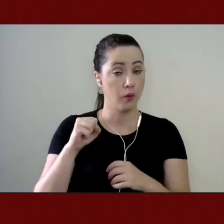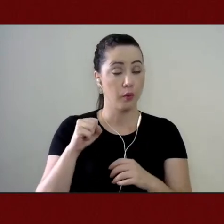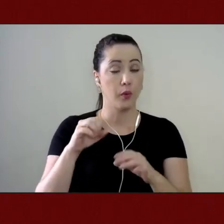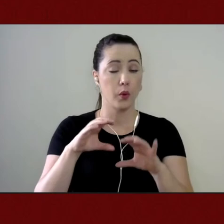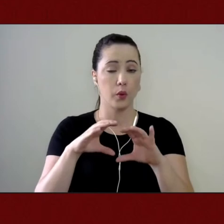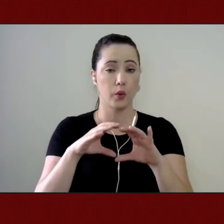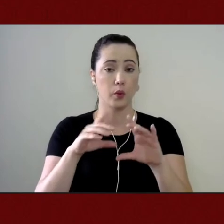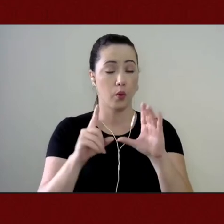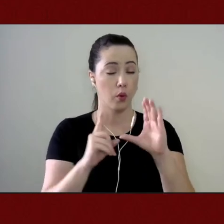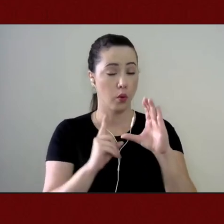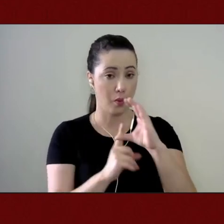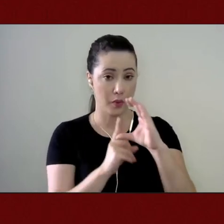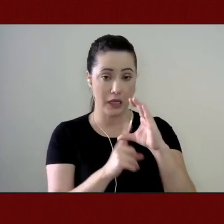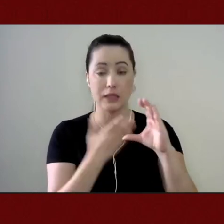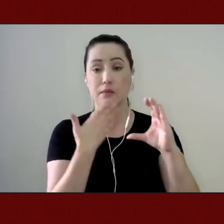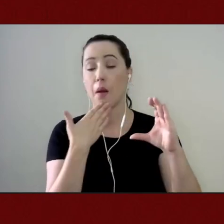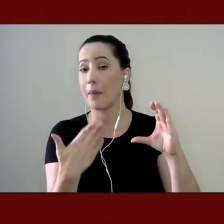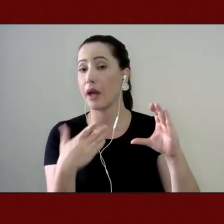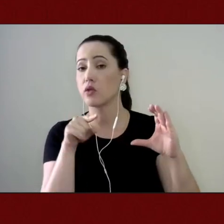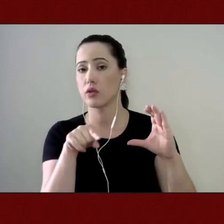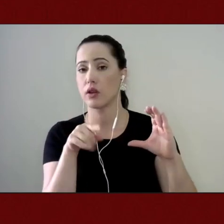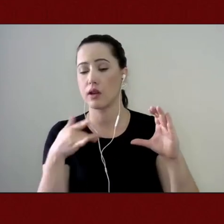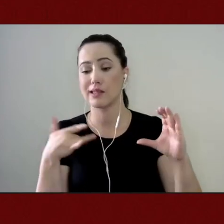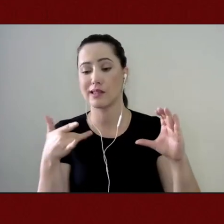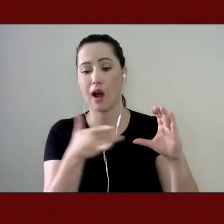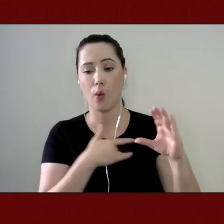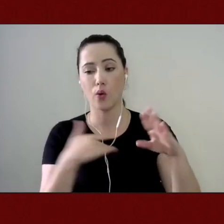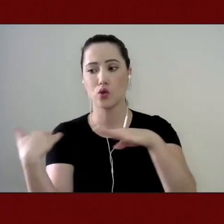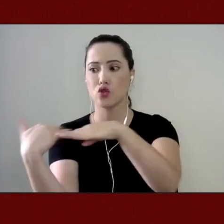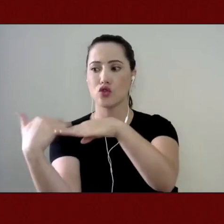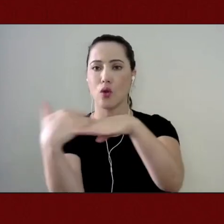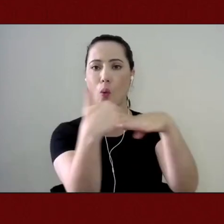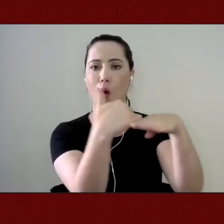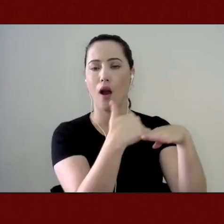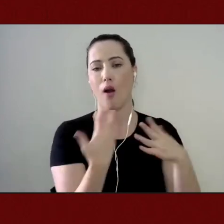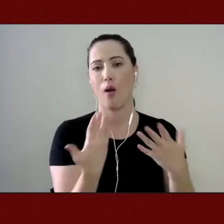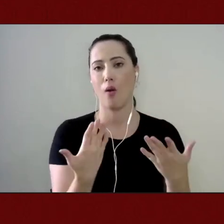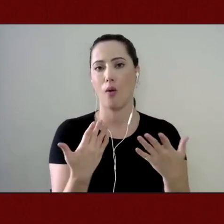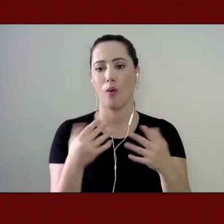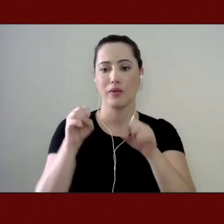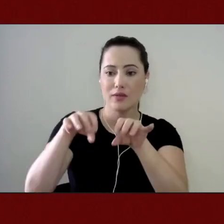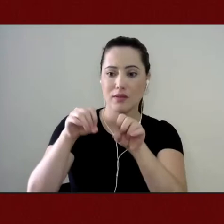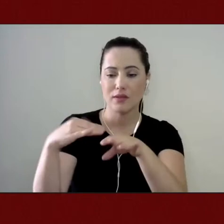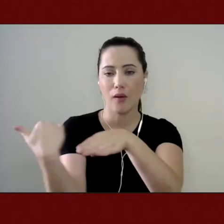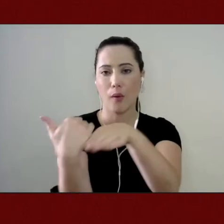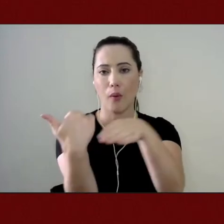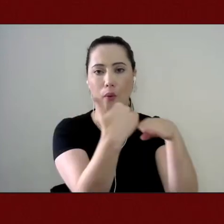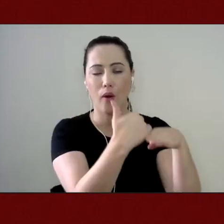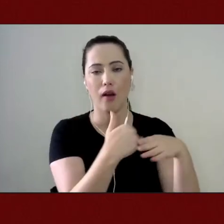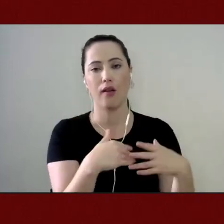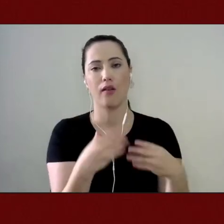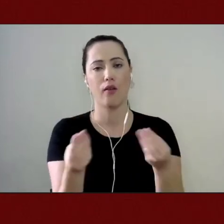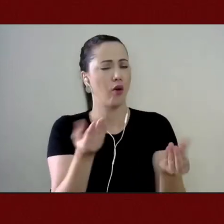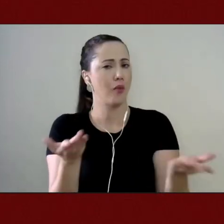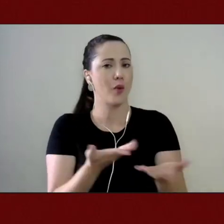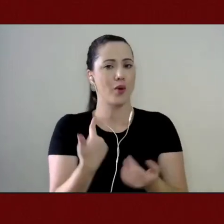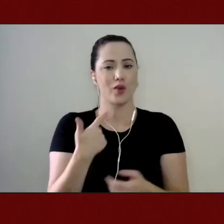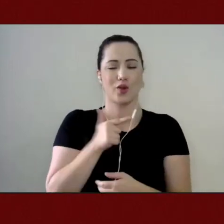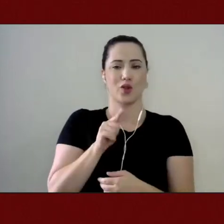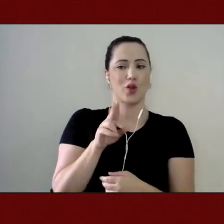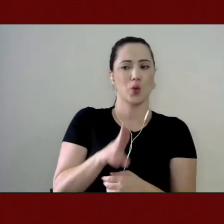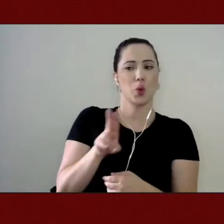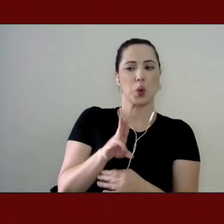todos. Então, como é que a gente se rende a essa facilidade, né, da